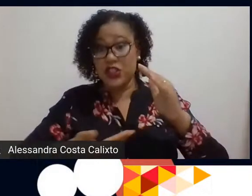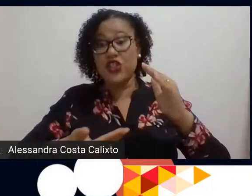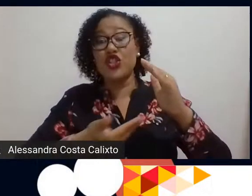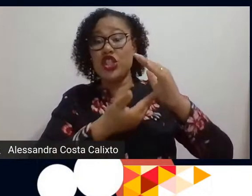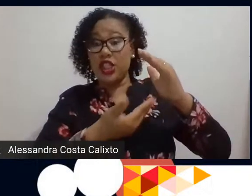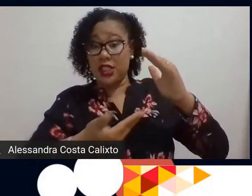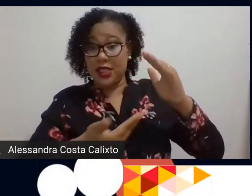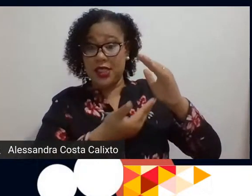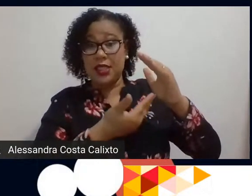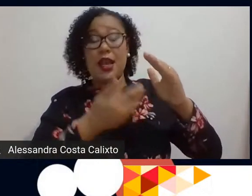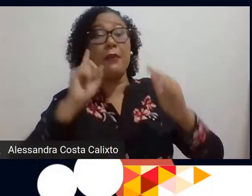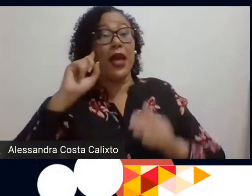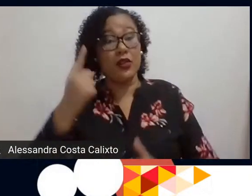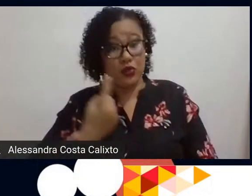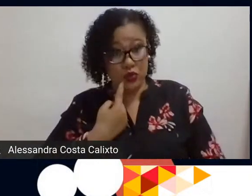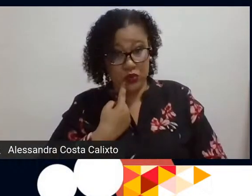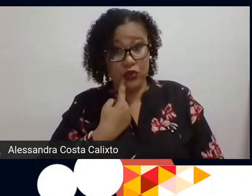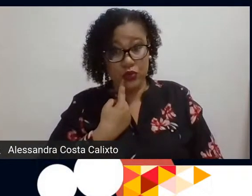itens, né?